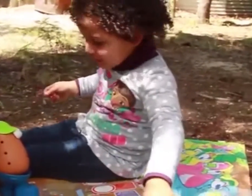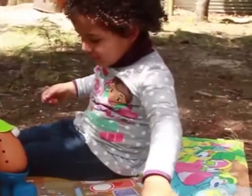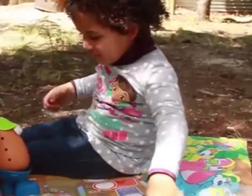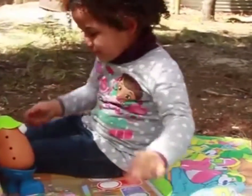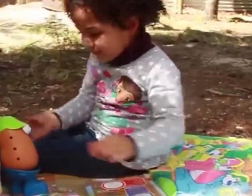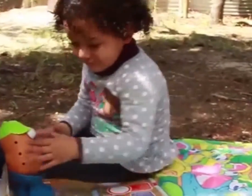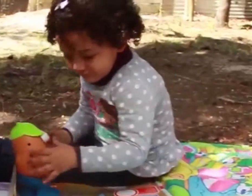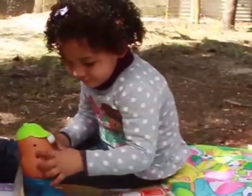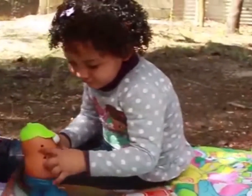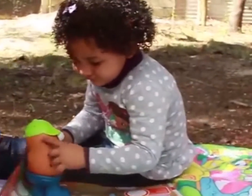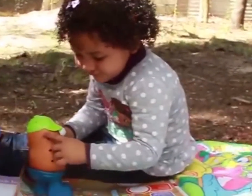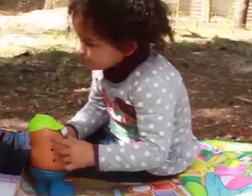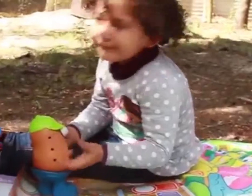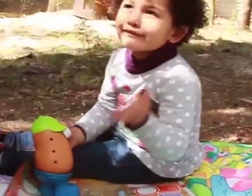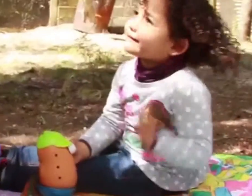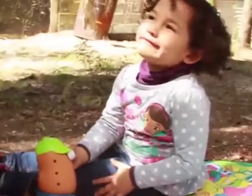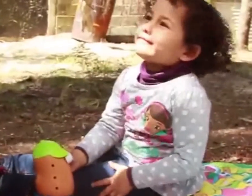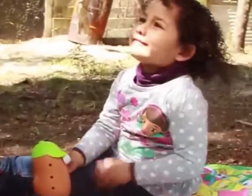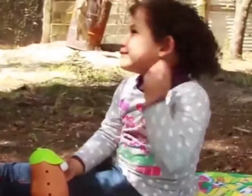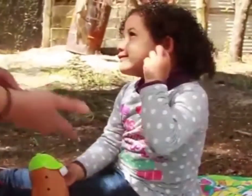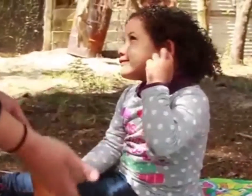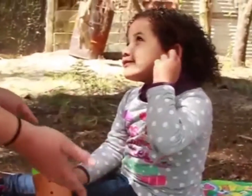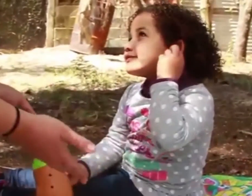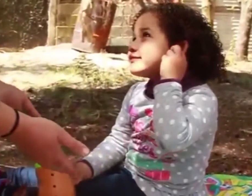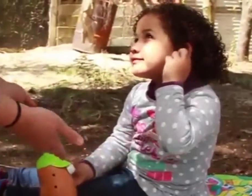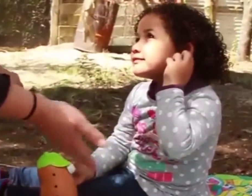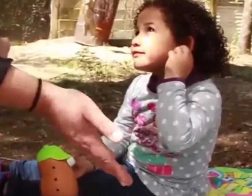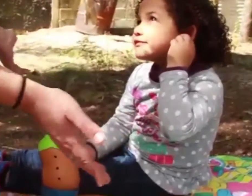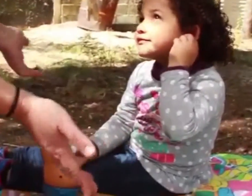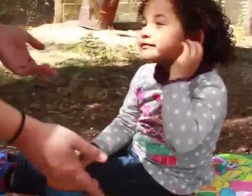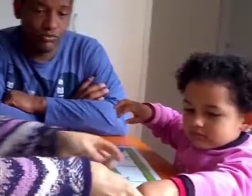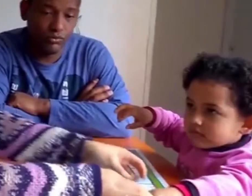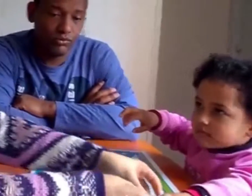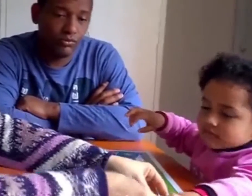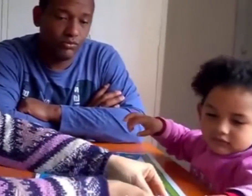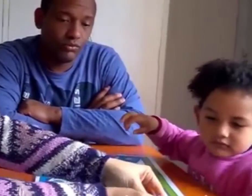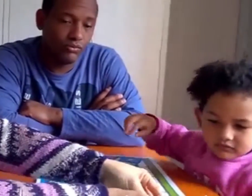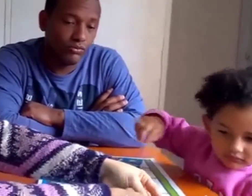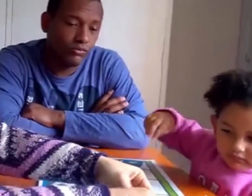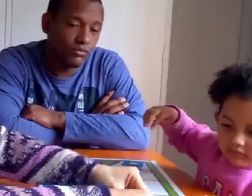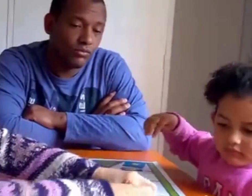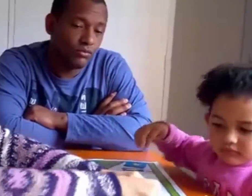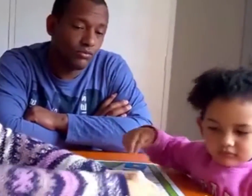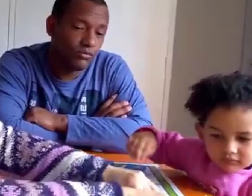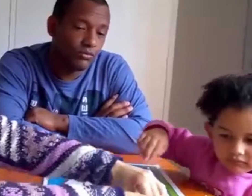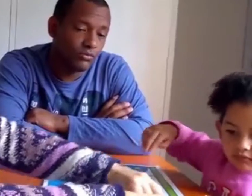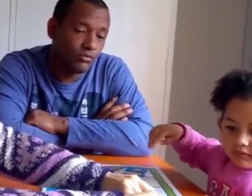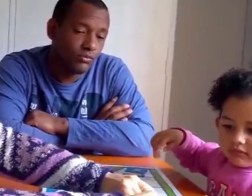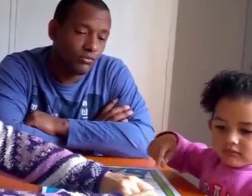y después lo del liceo y así. Es toda una cadena de aprendizaje. Pero es muy importante el apoyo a la familia,